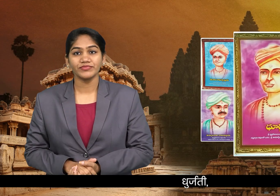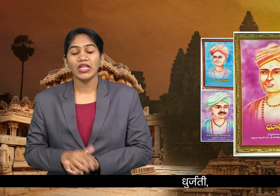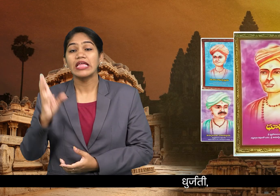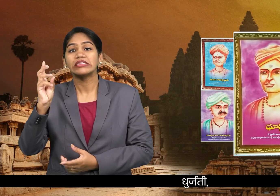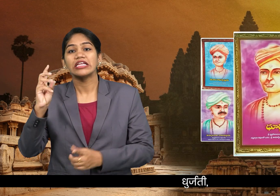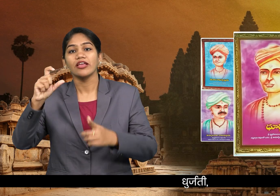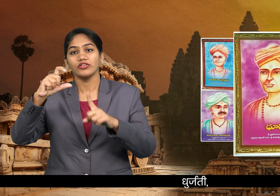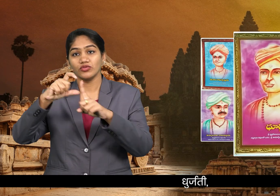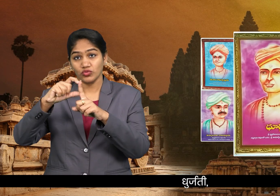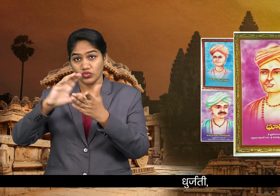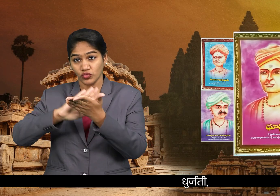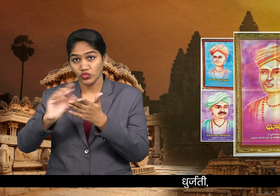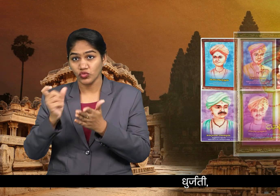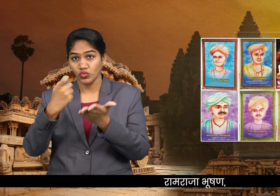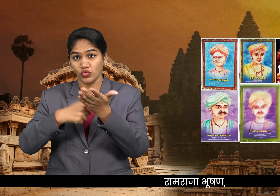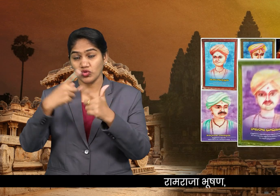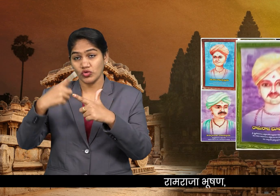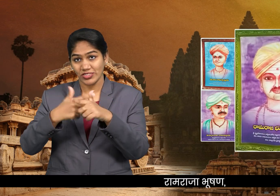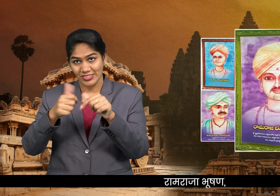धुर्जती